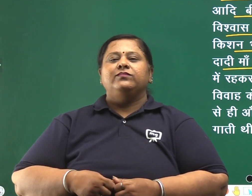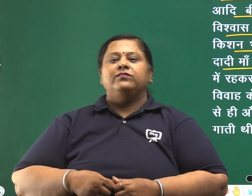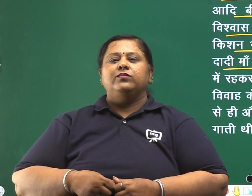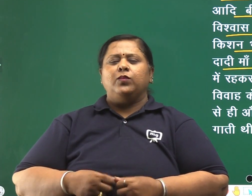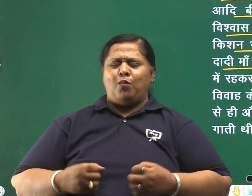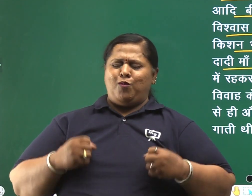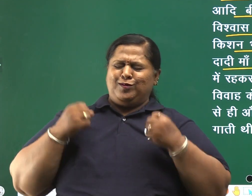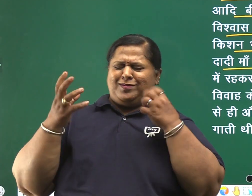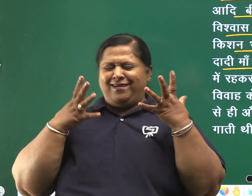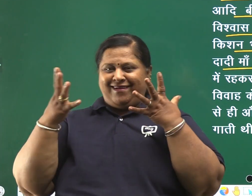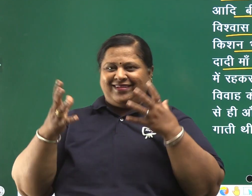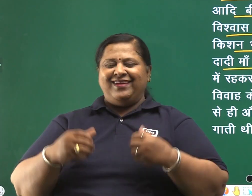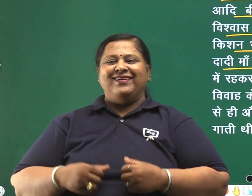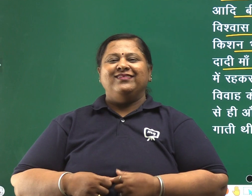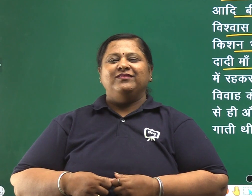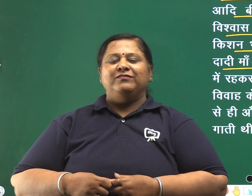उत्साह तथा